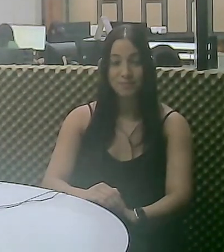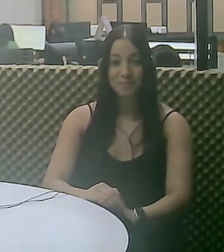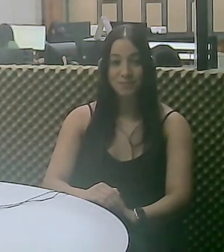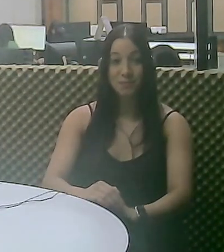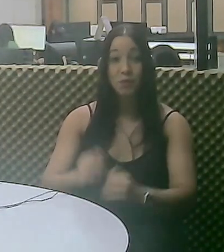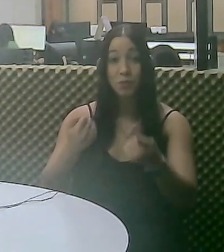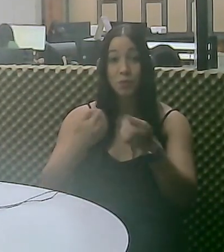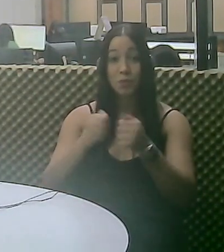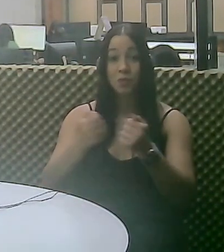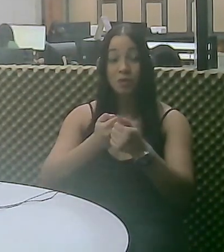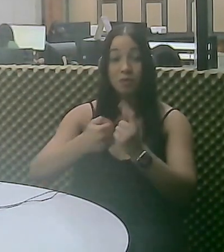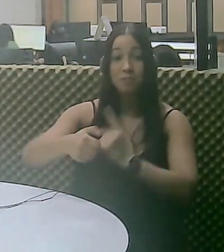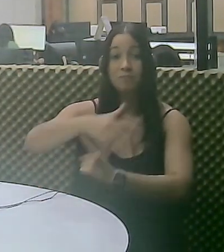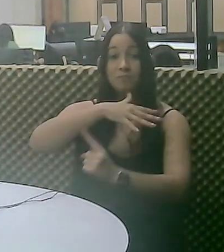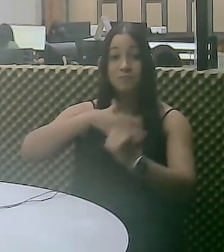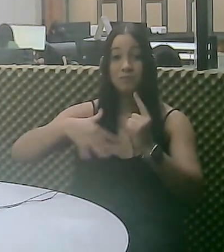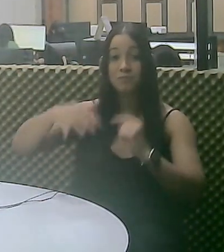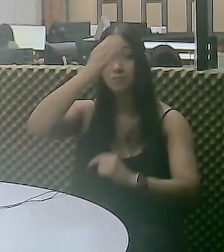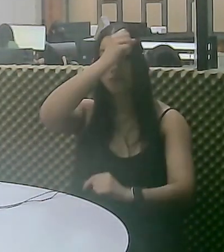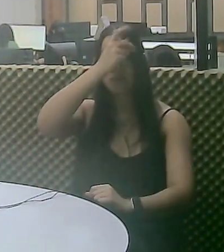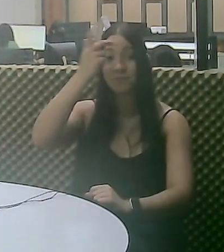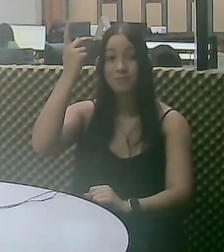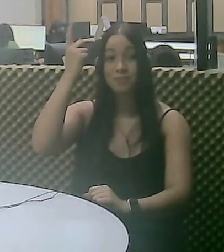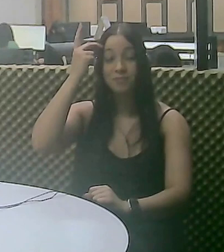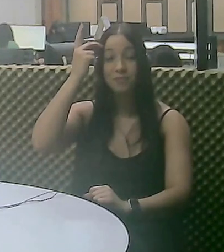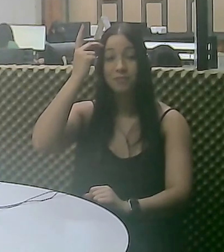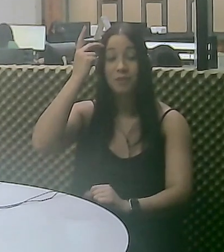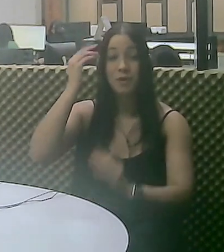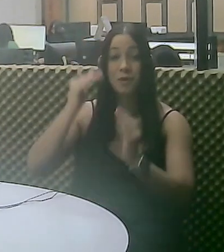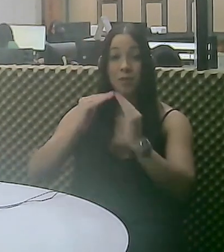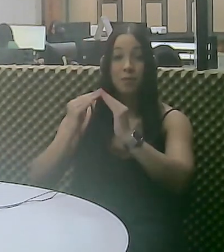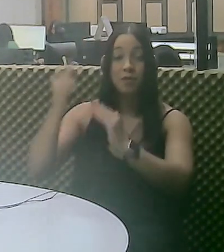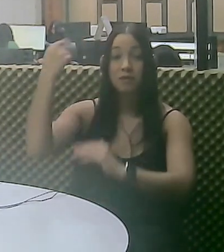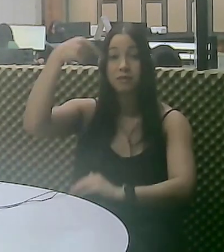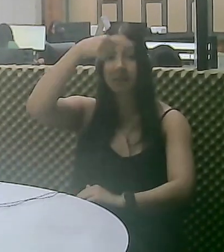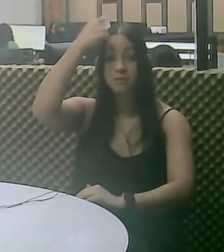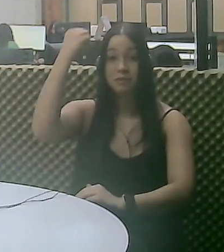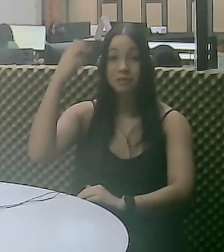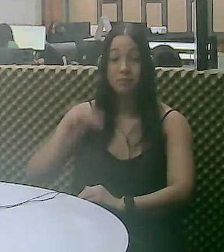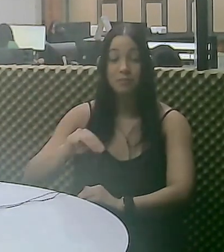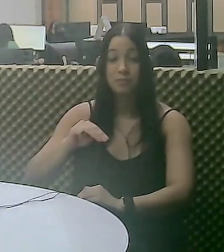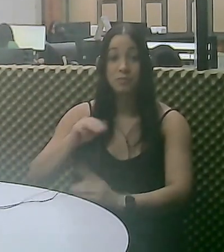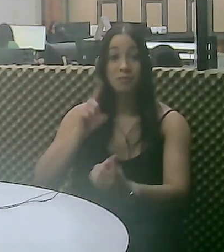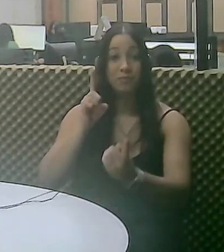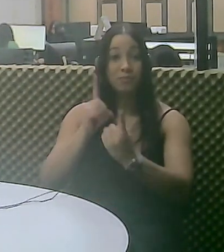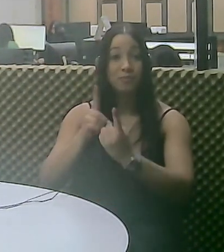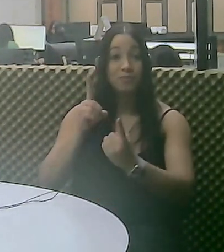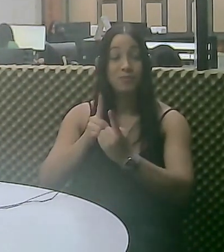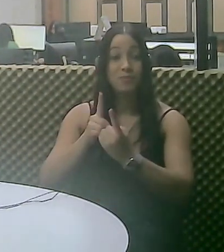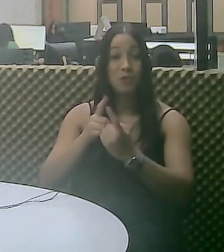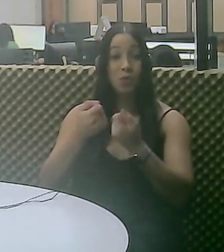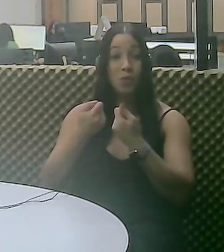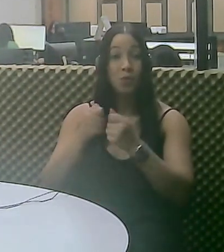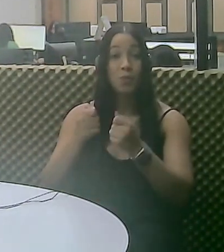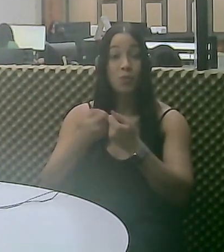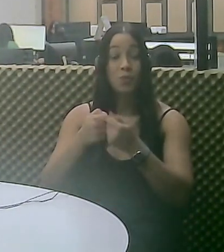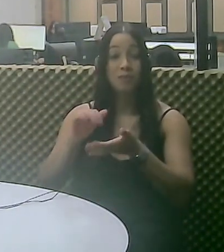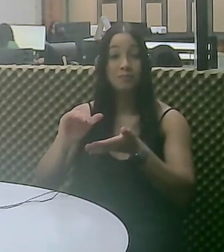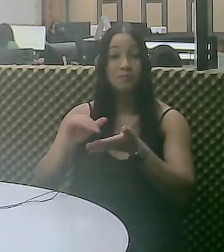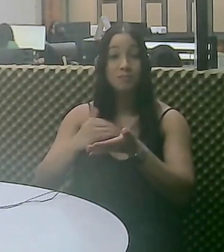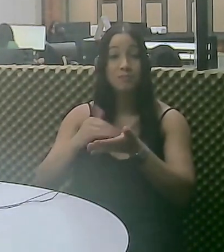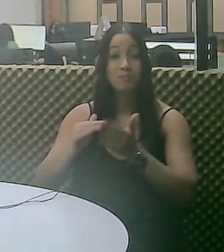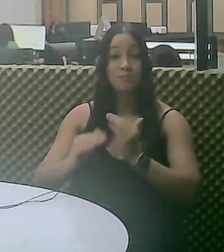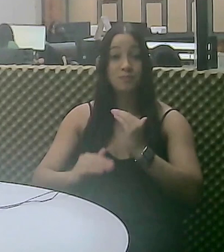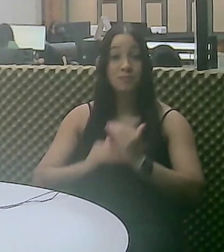O busão social da Prefeitura está de volta ao bairro Santa Mônica nesta semana. O atendimento oferecido no ônibus da Secretaria